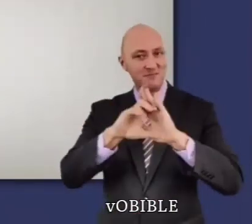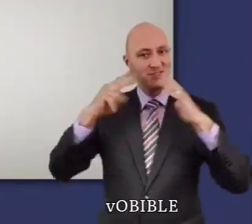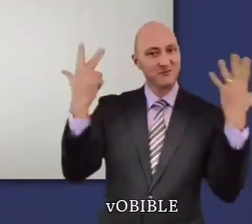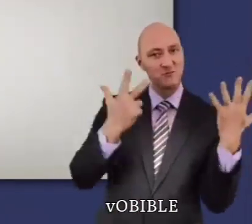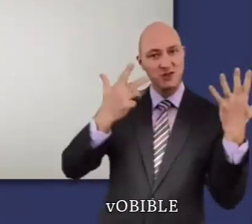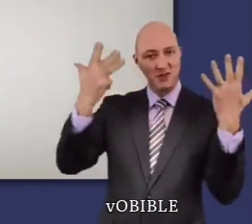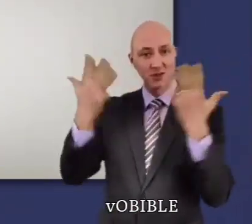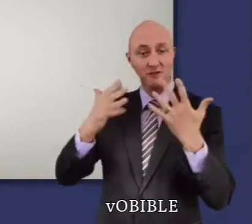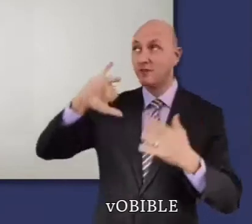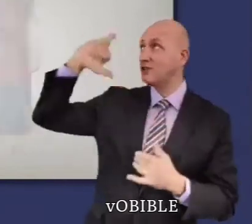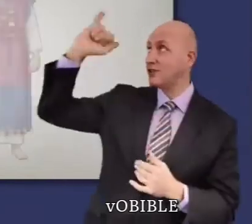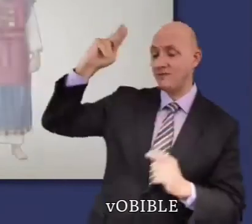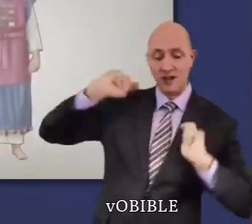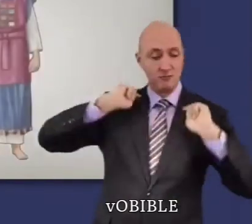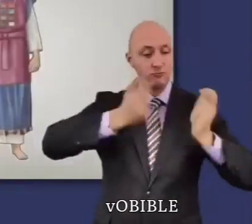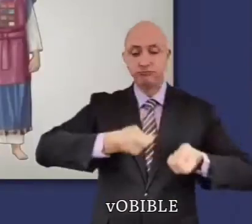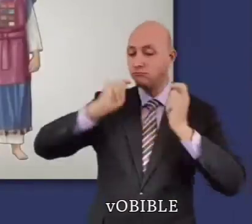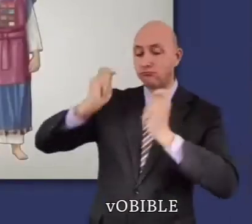divines.